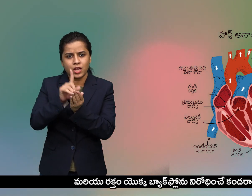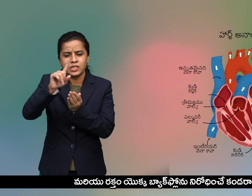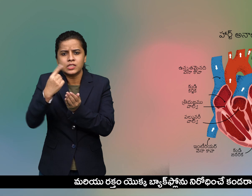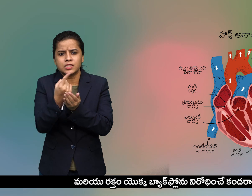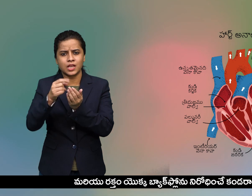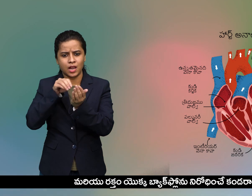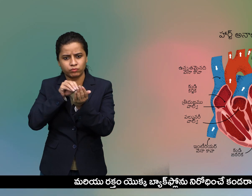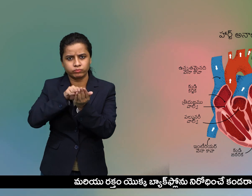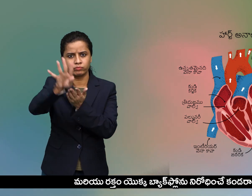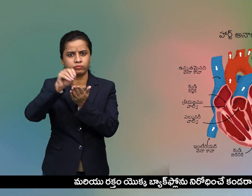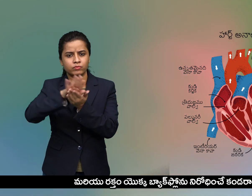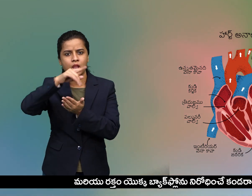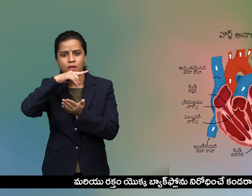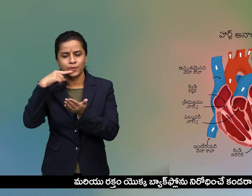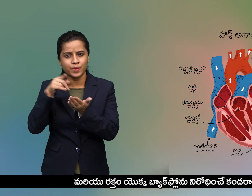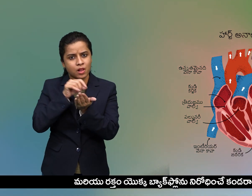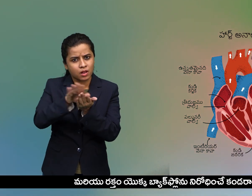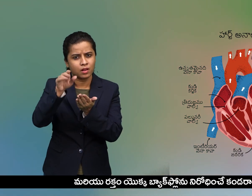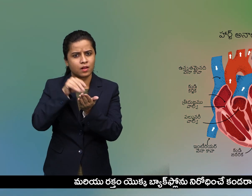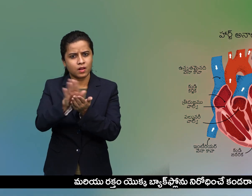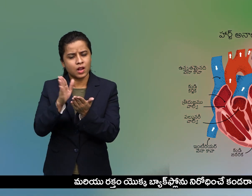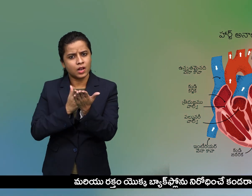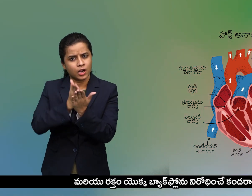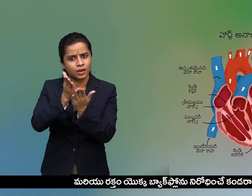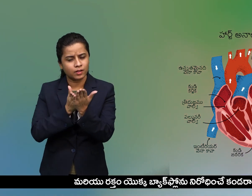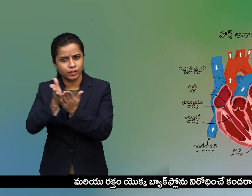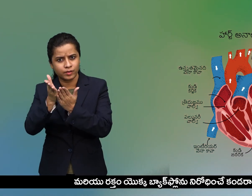ఫ్లోను నిరోధించే కండరాల ఫ్లాప్లు.